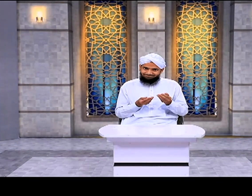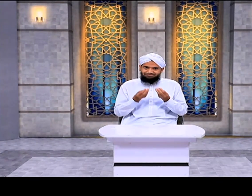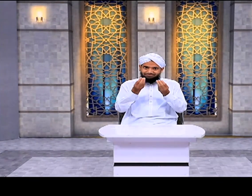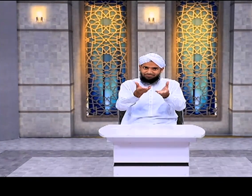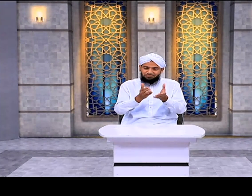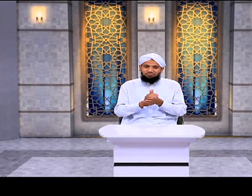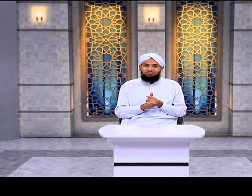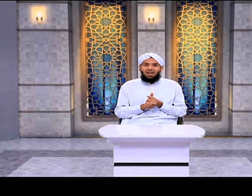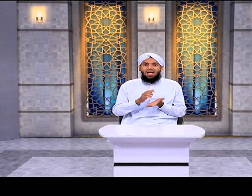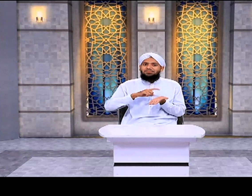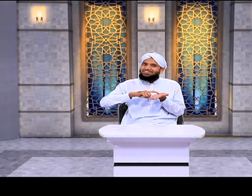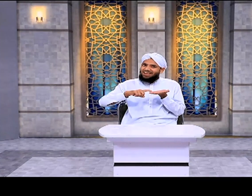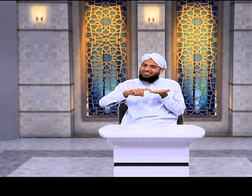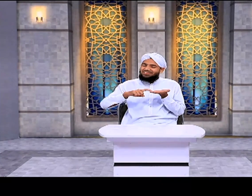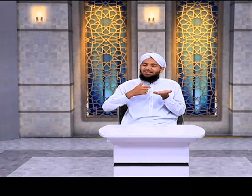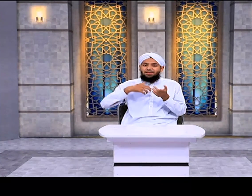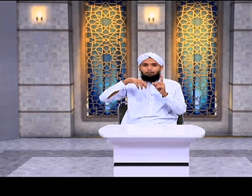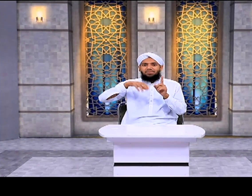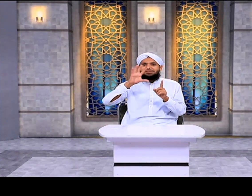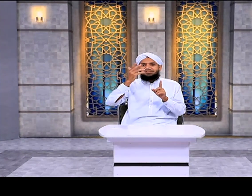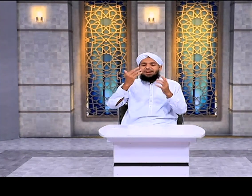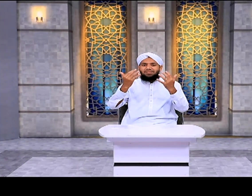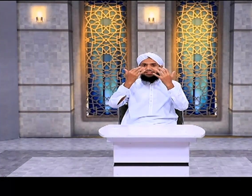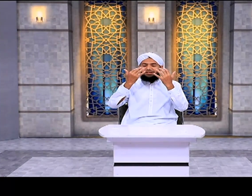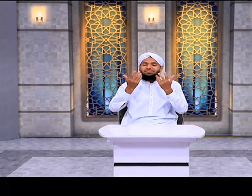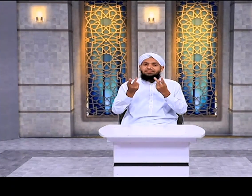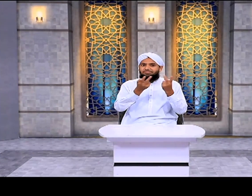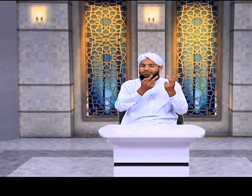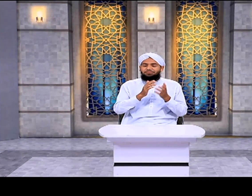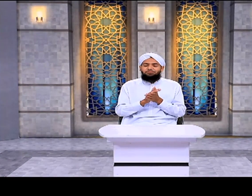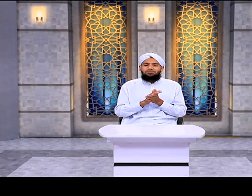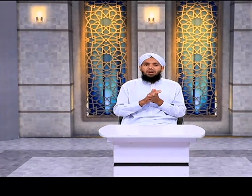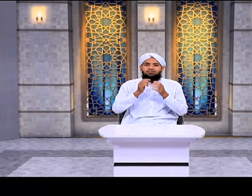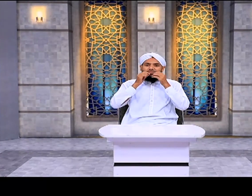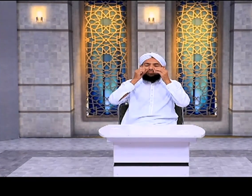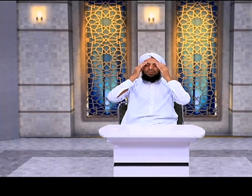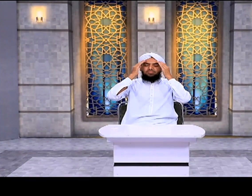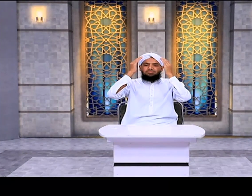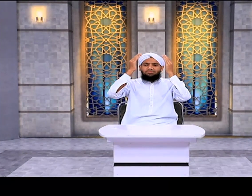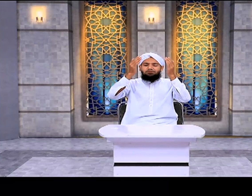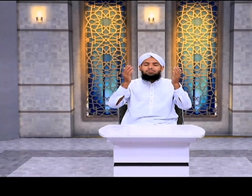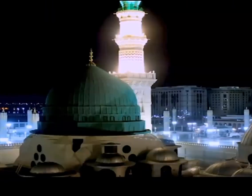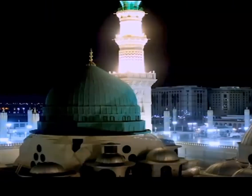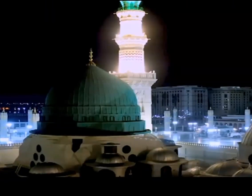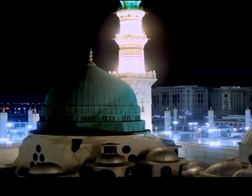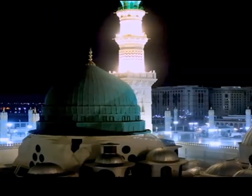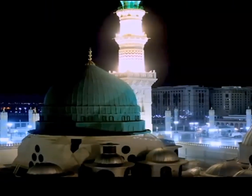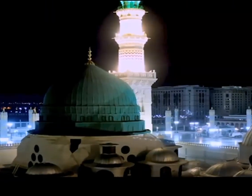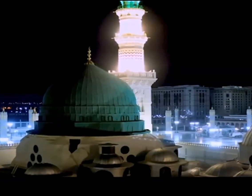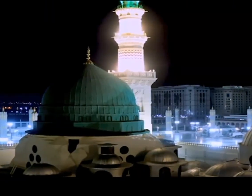کے لیے اجازت دیجیے، مدنی چینل دیکھتے رہیے۔ صلو علی الحبیب صلی اللہ علی محمد صلی اللہ